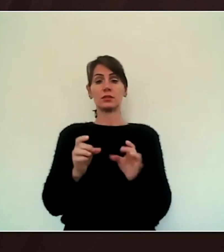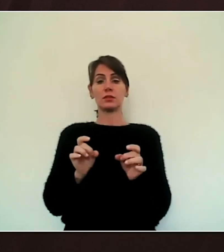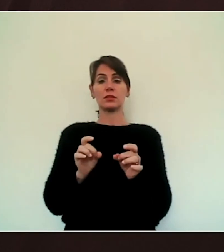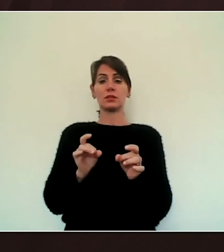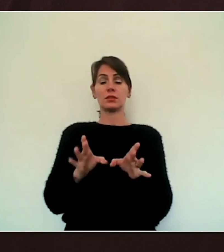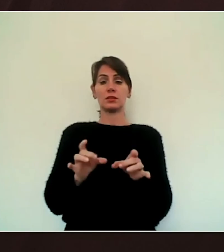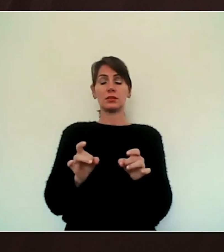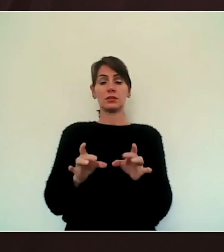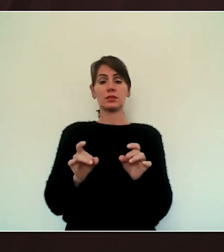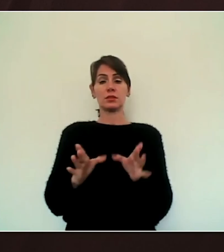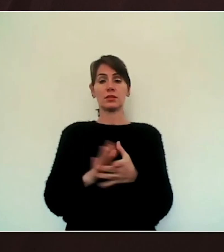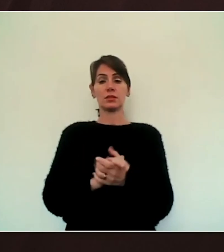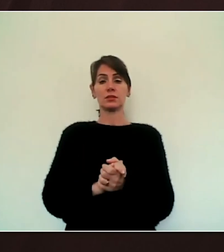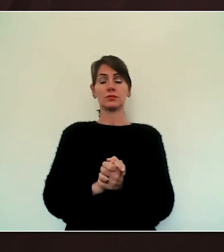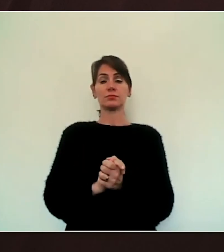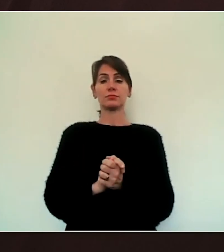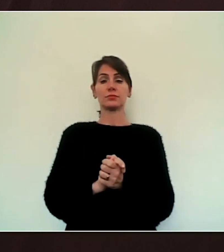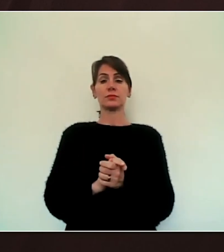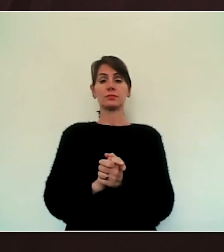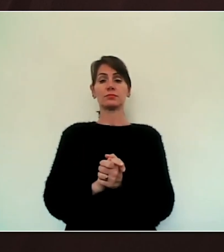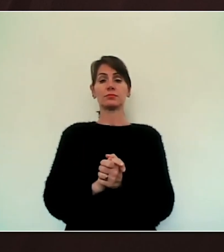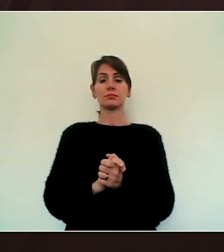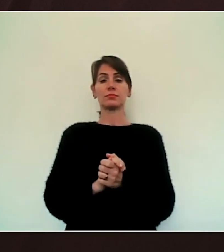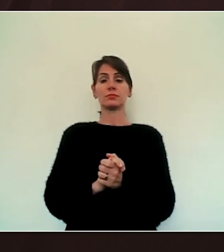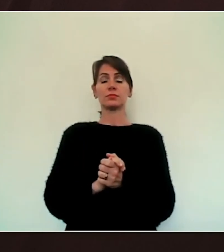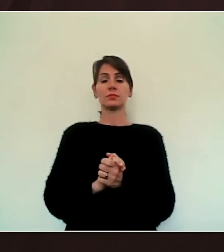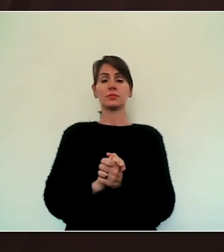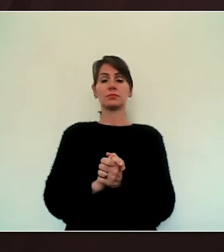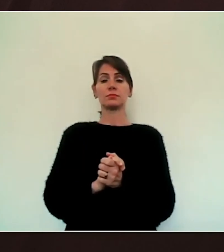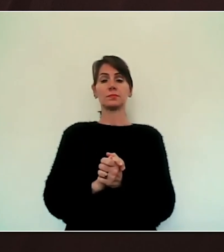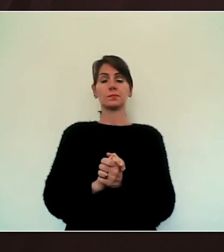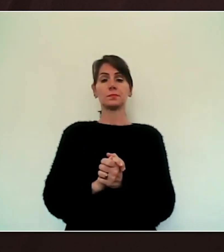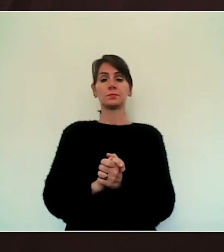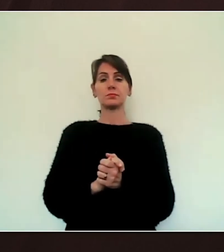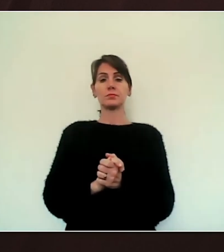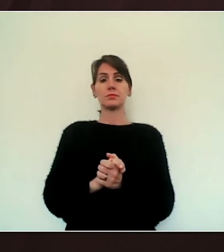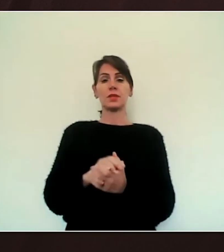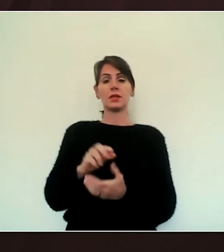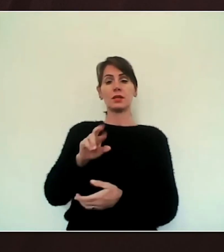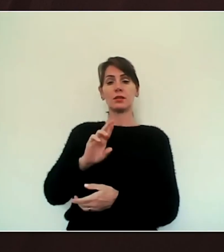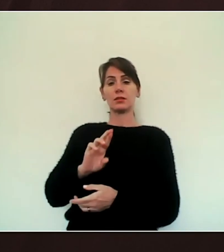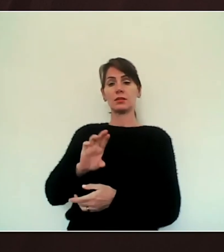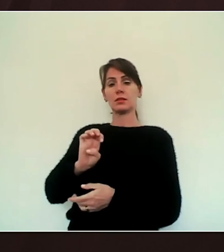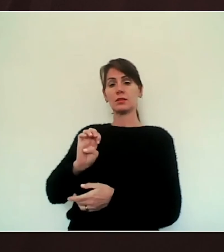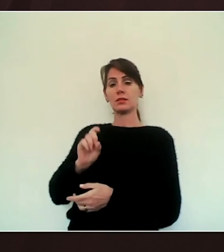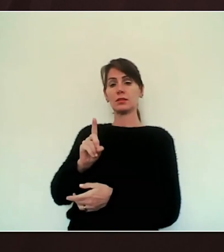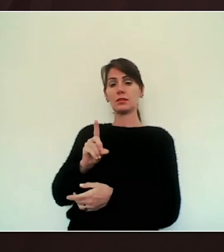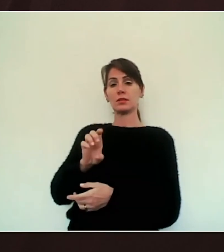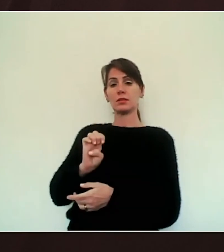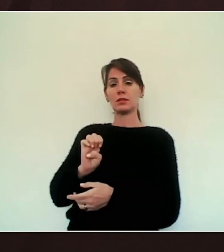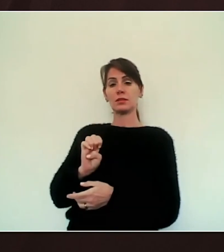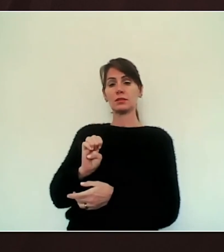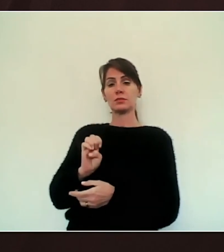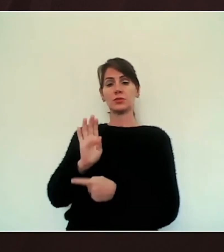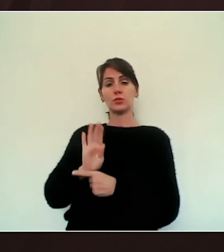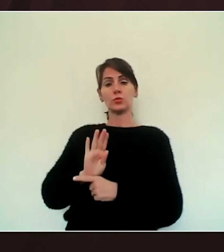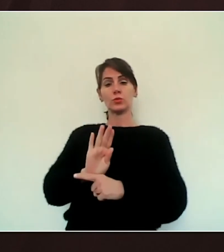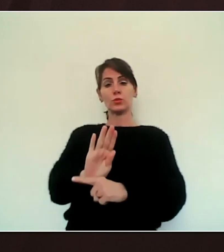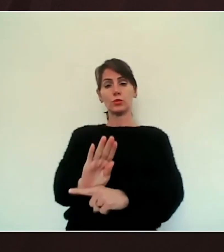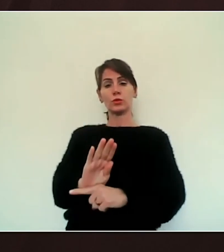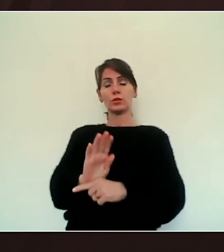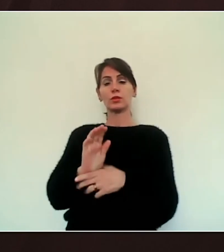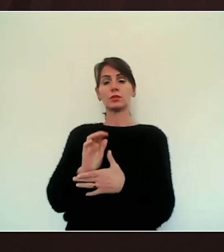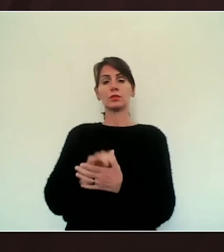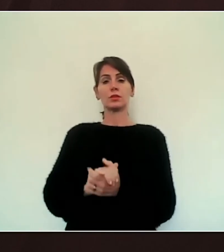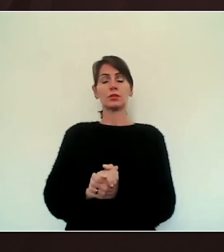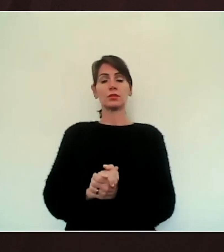Irmãos, graças ao Senhor, eu fui muito tocado pelo dois irmãos que são responsáveis pelo serviço de adolescentes da igreja em